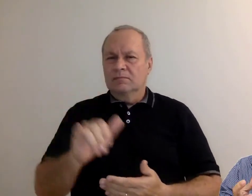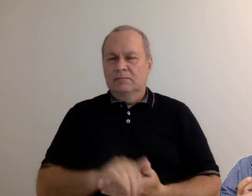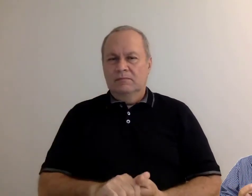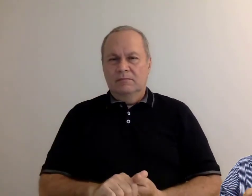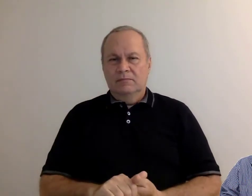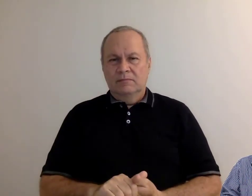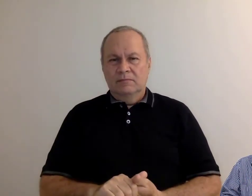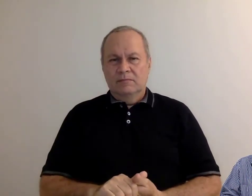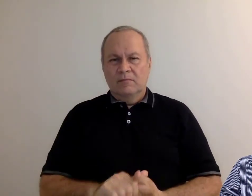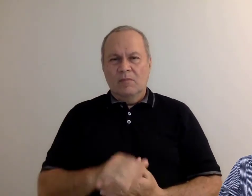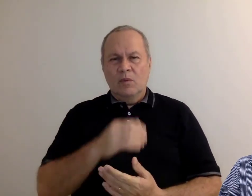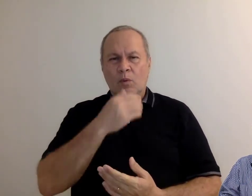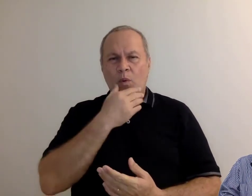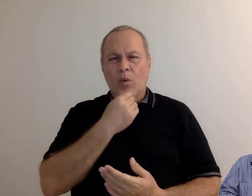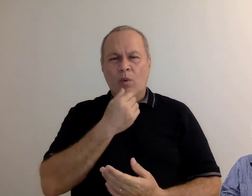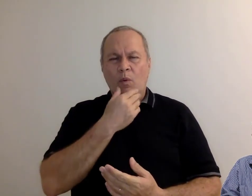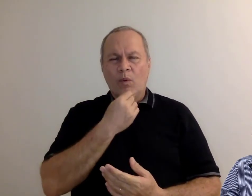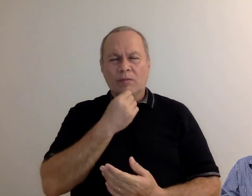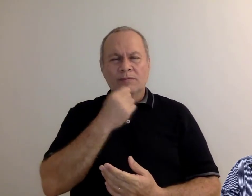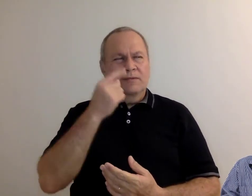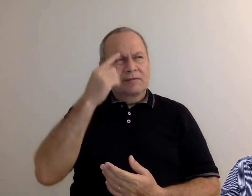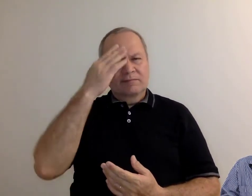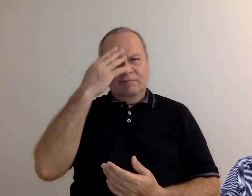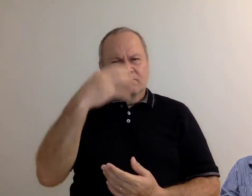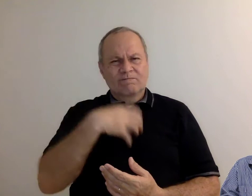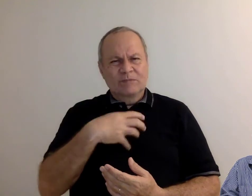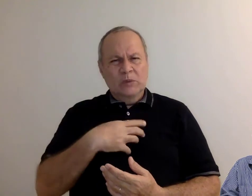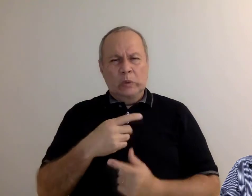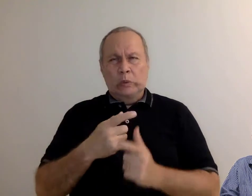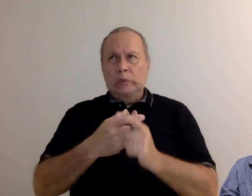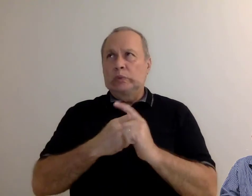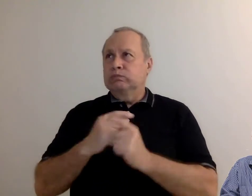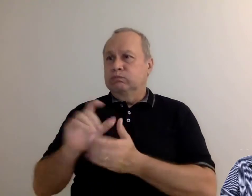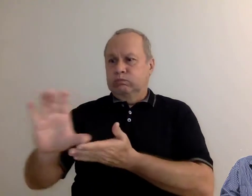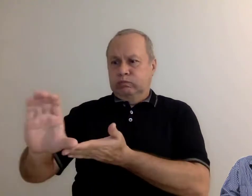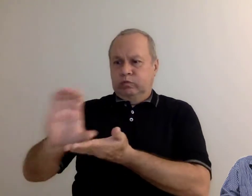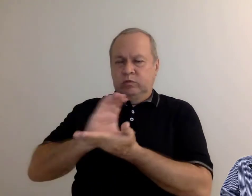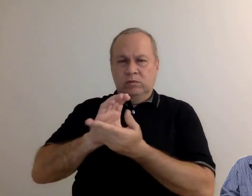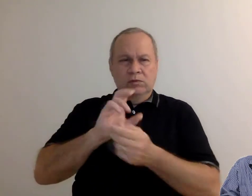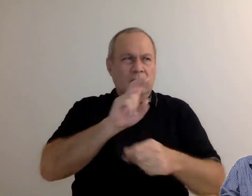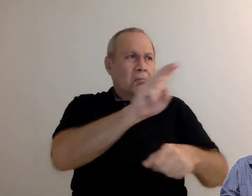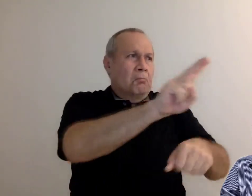Aquele credor incompassivo tinha uma dívida